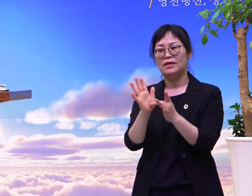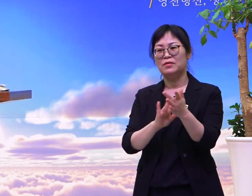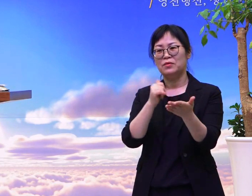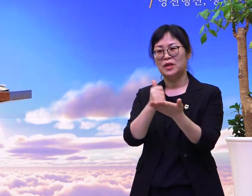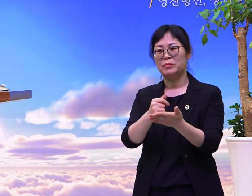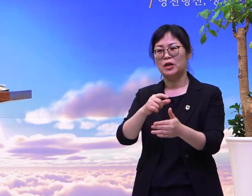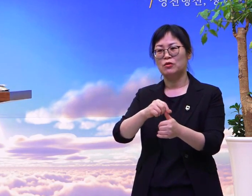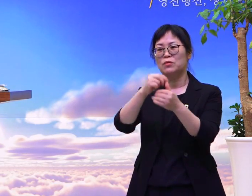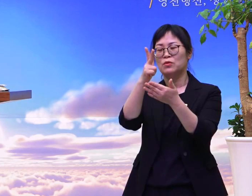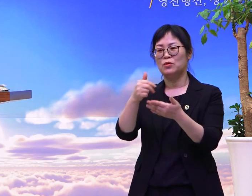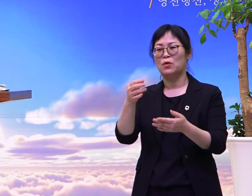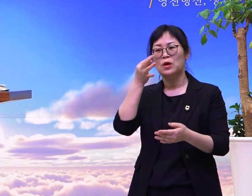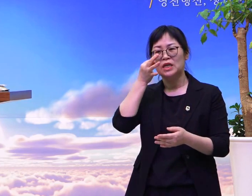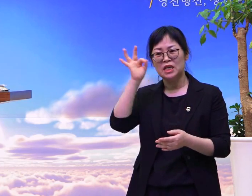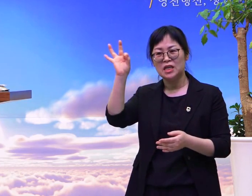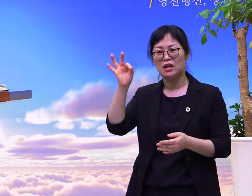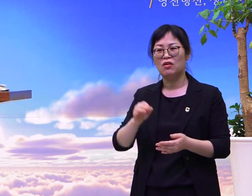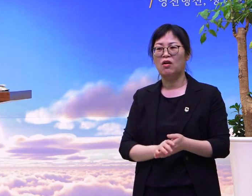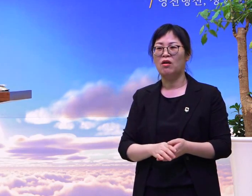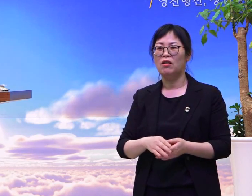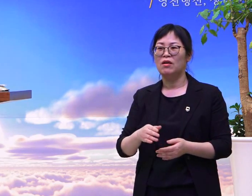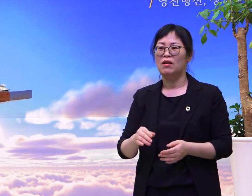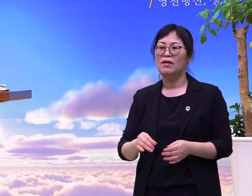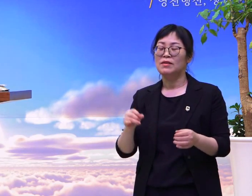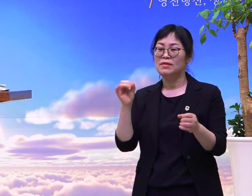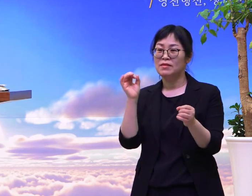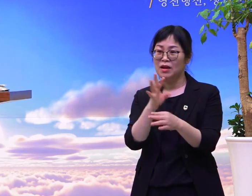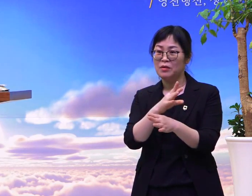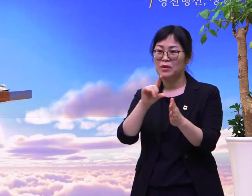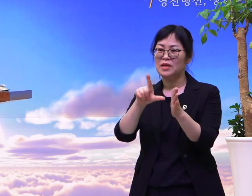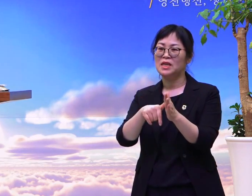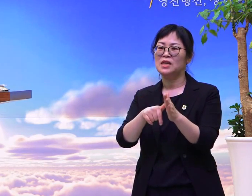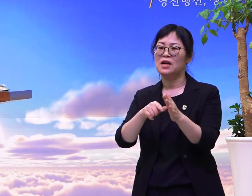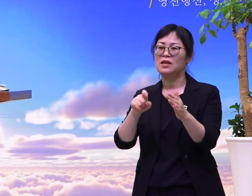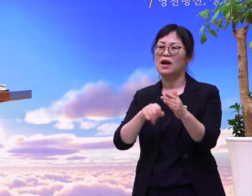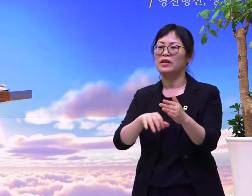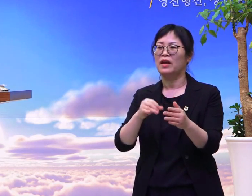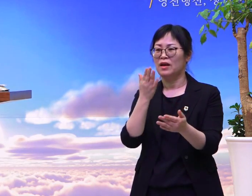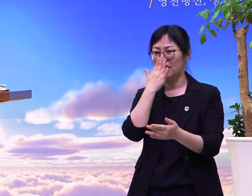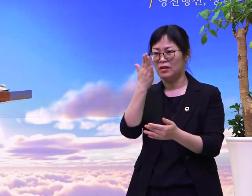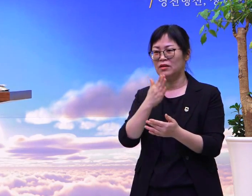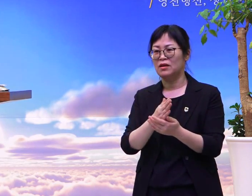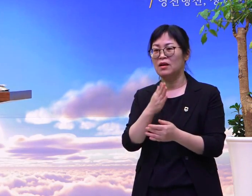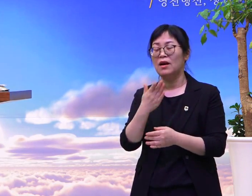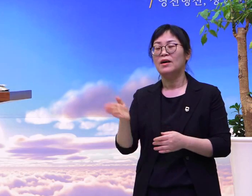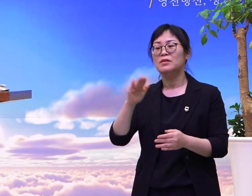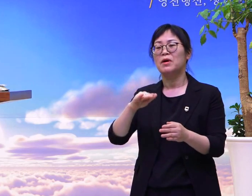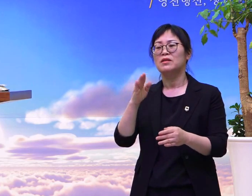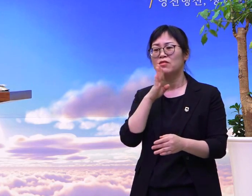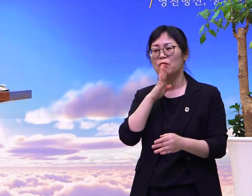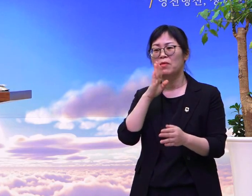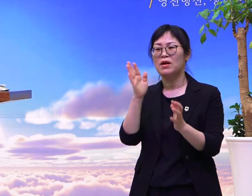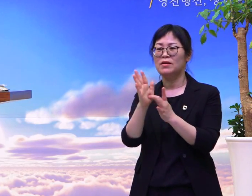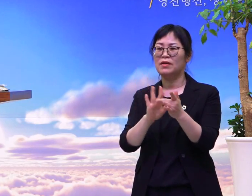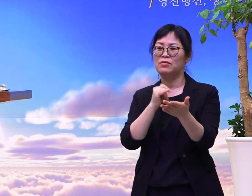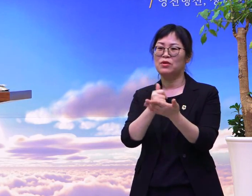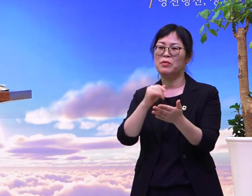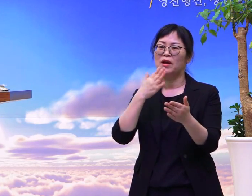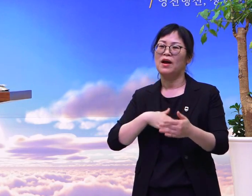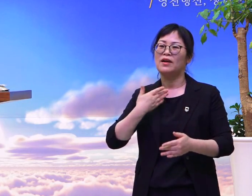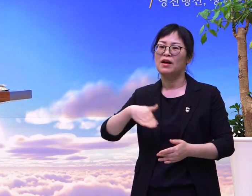예수님을 구주로 시인하는 것은 어쩌면 금방이 짧은 시간입니다. 그렇지만 예수님을 정말로 알아가는 것은